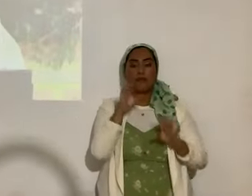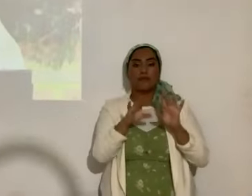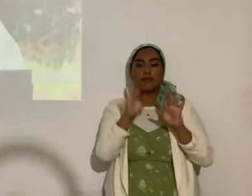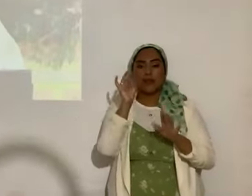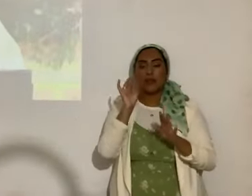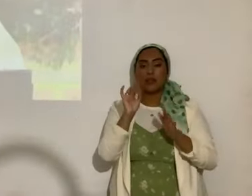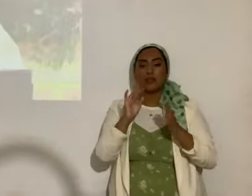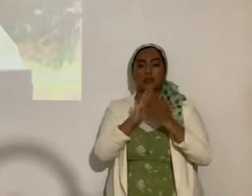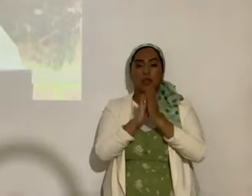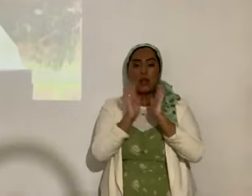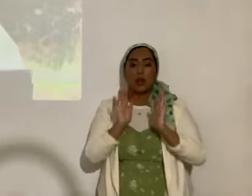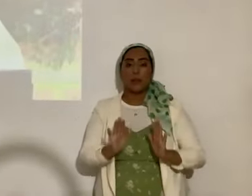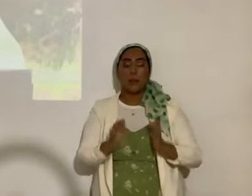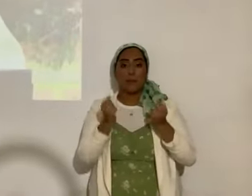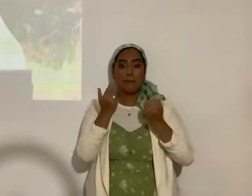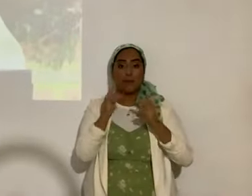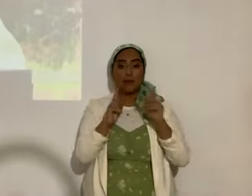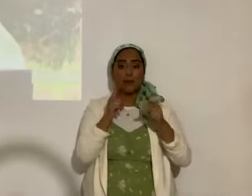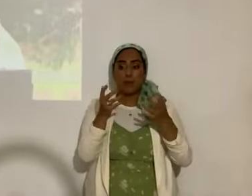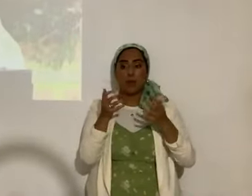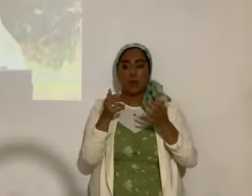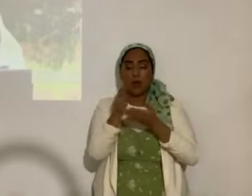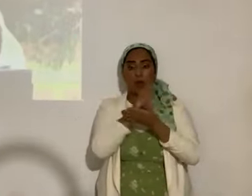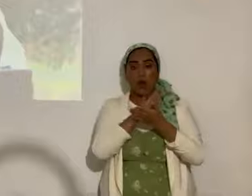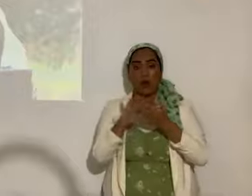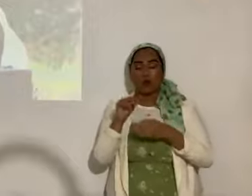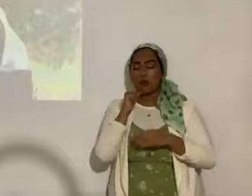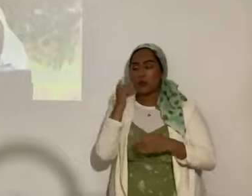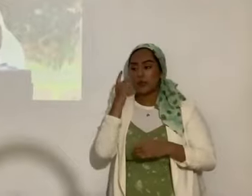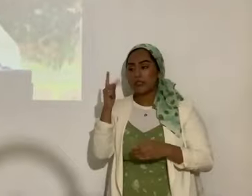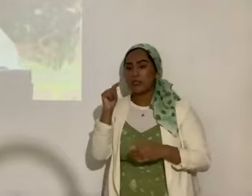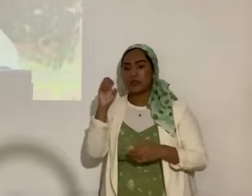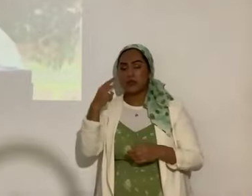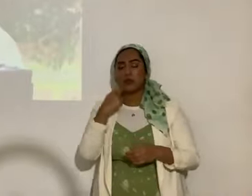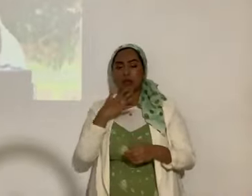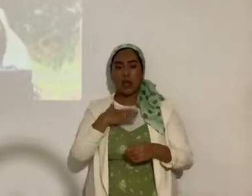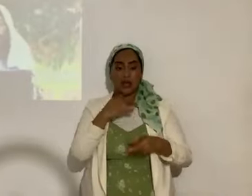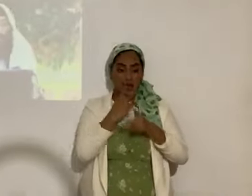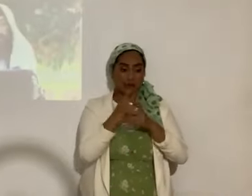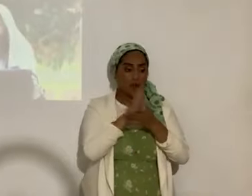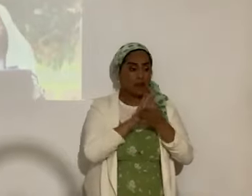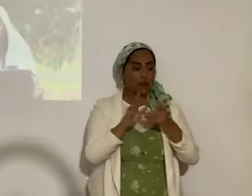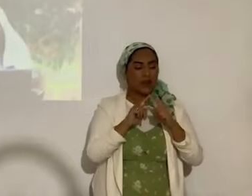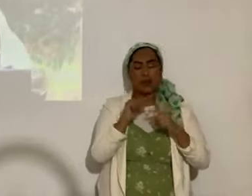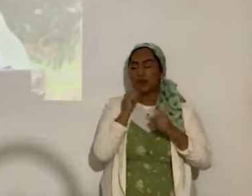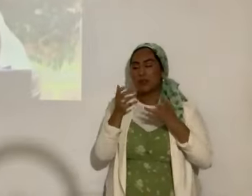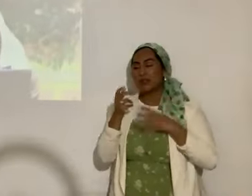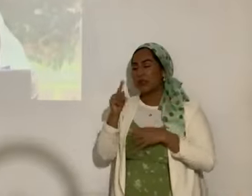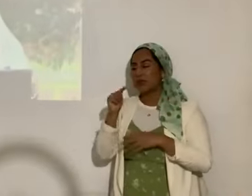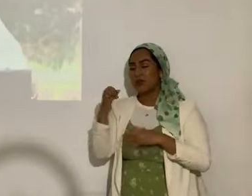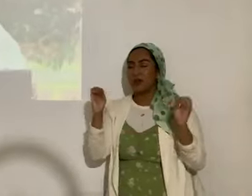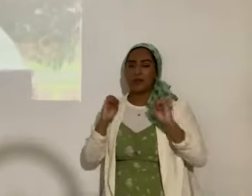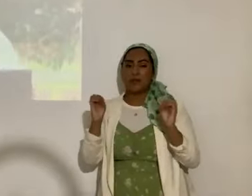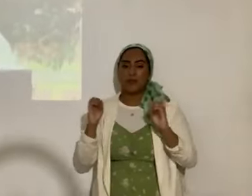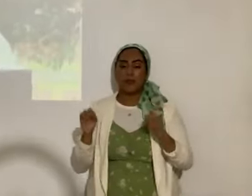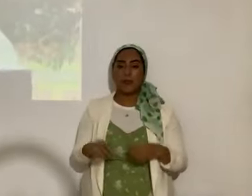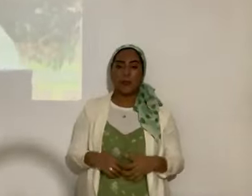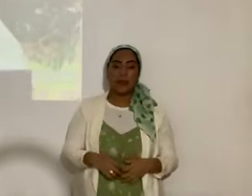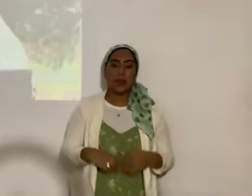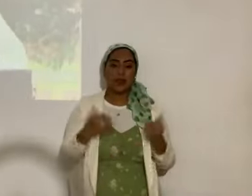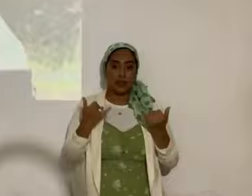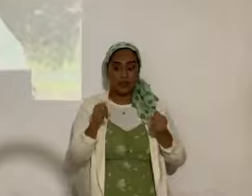la paz muchas personas quieren la santidad sin ver la torá dicen yo guardo la sanidad pero no quiero ver la torá No ahora